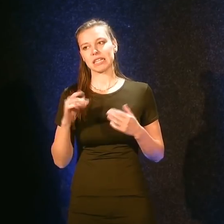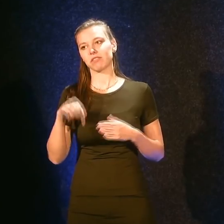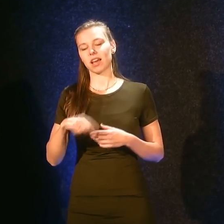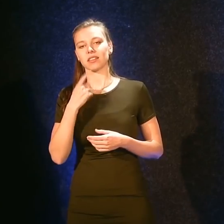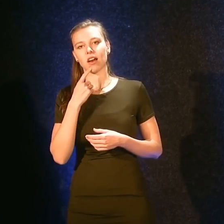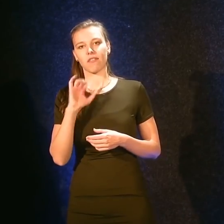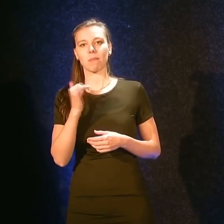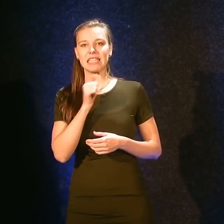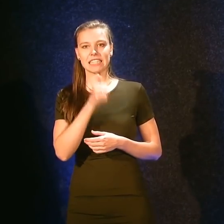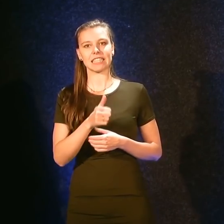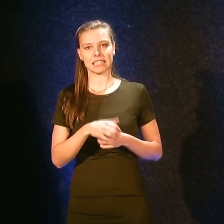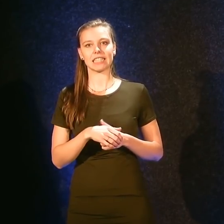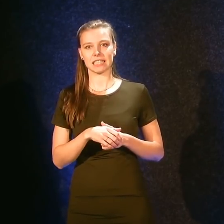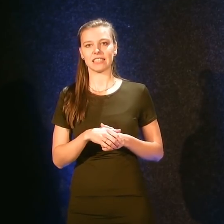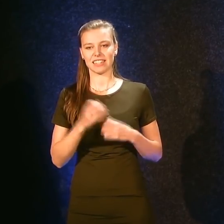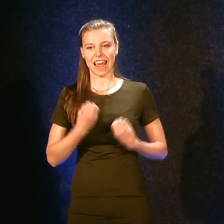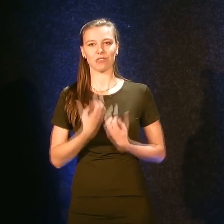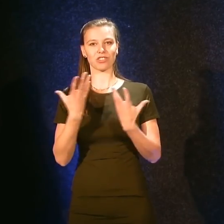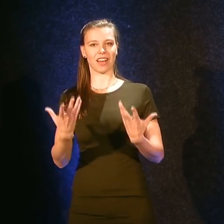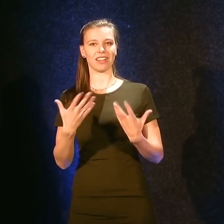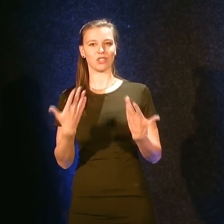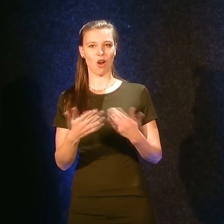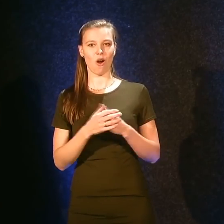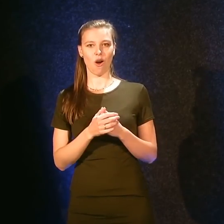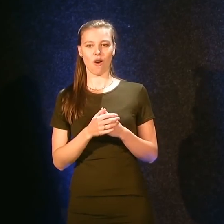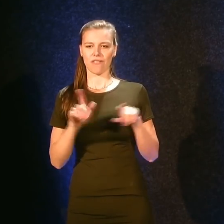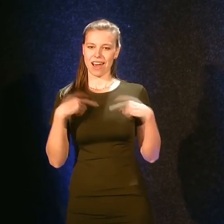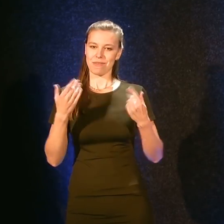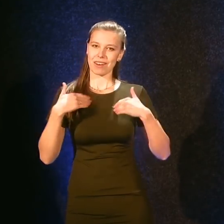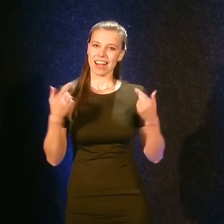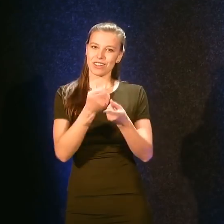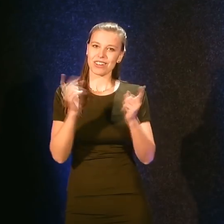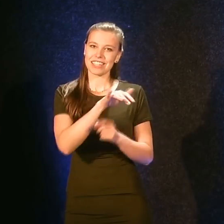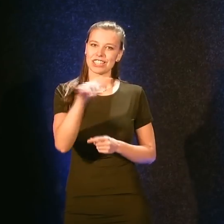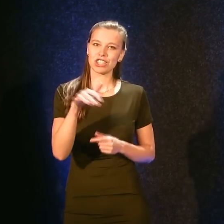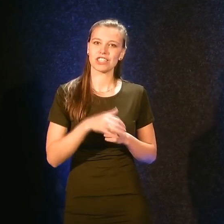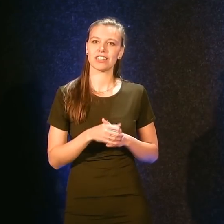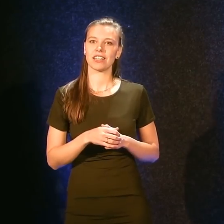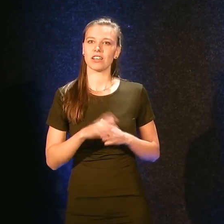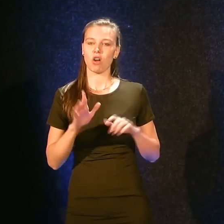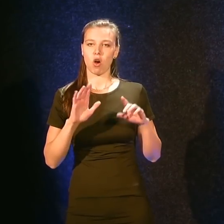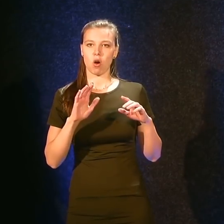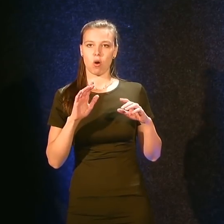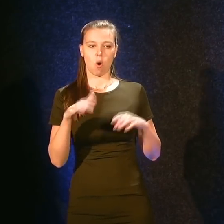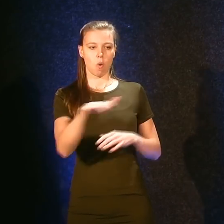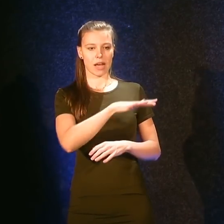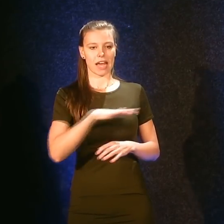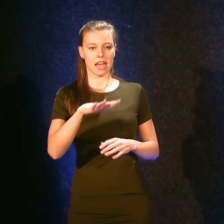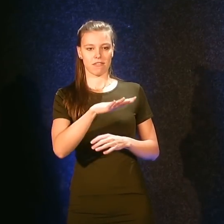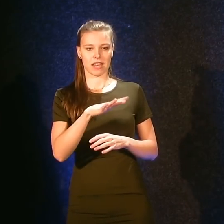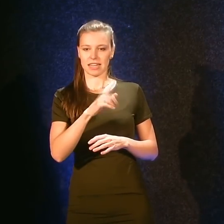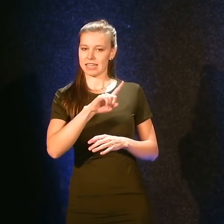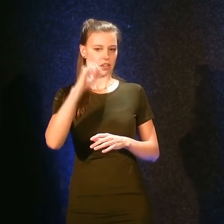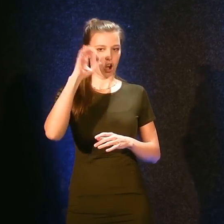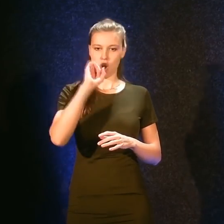als kerken. Die uitstraling. We zijn blij dat je er bent. Dat de omgeving die niet gelooft zegt, maar jullie zijn nodig. Ik geloof